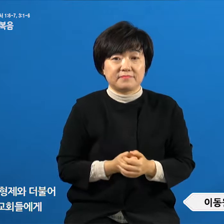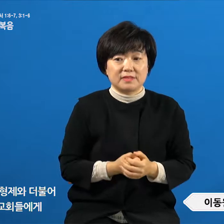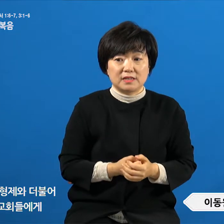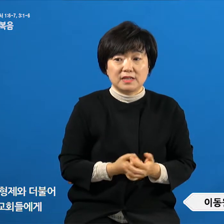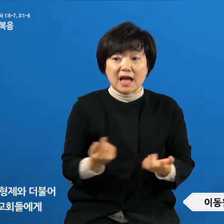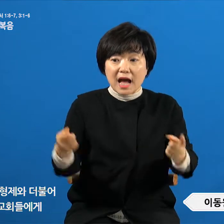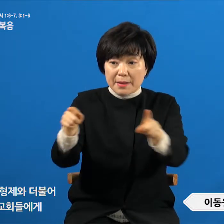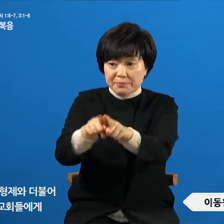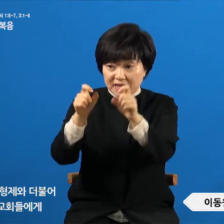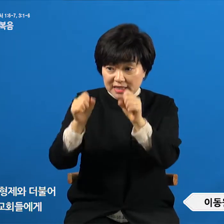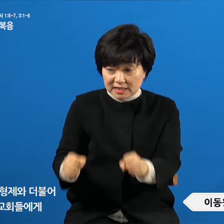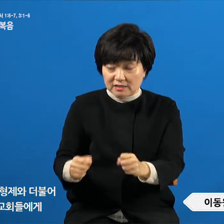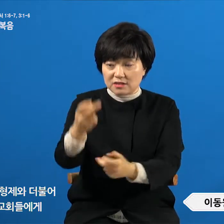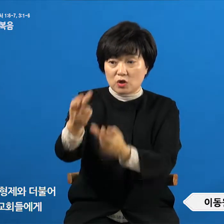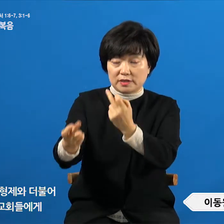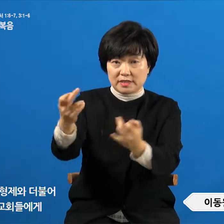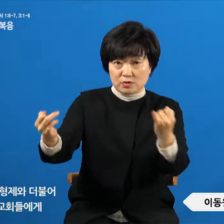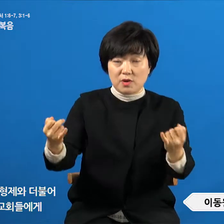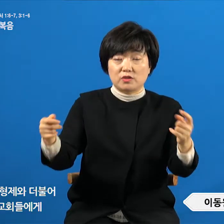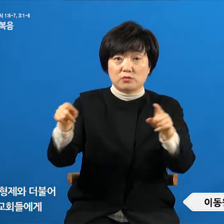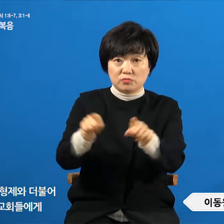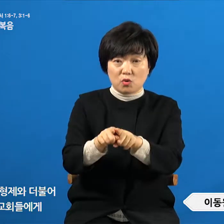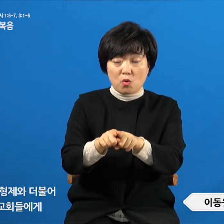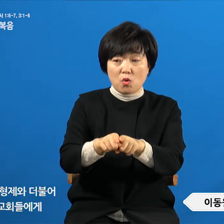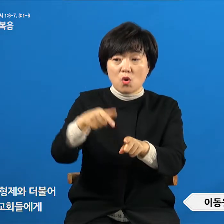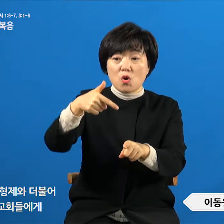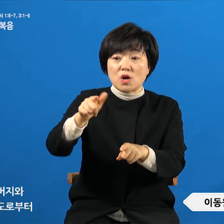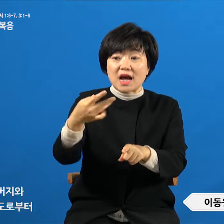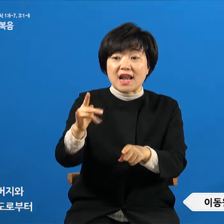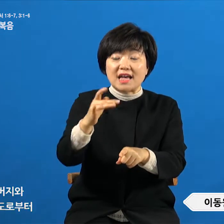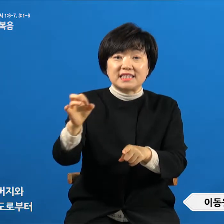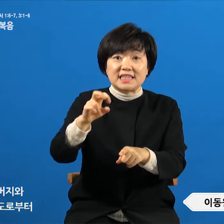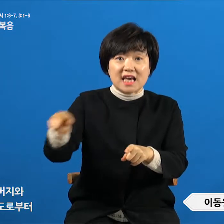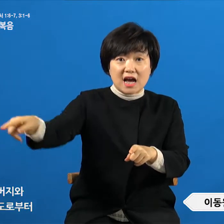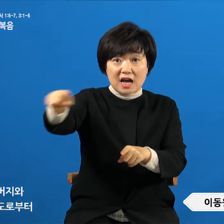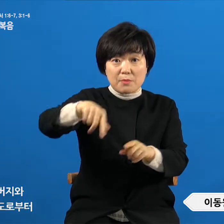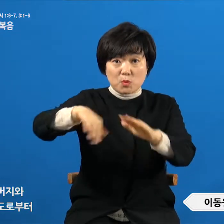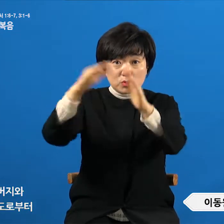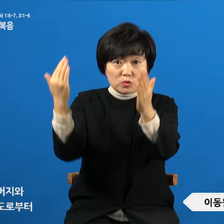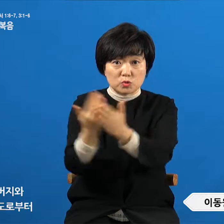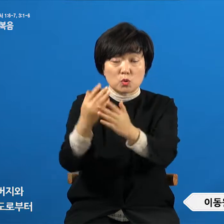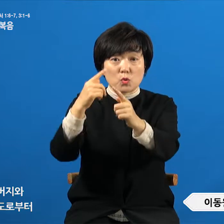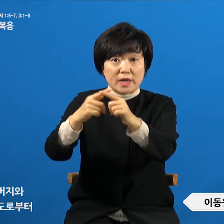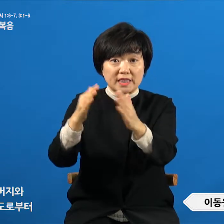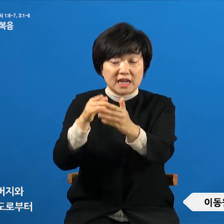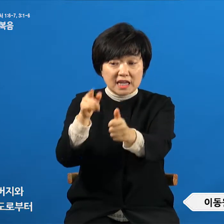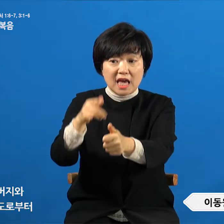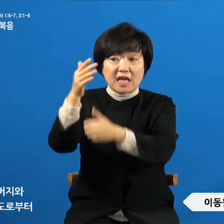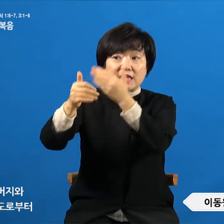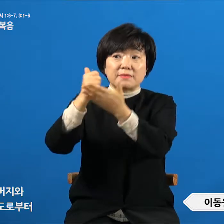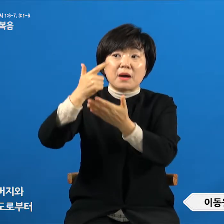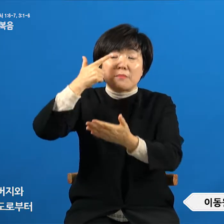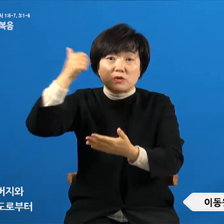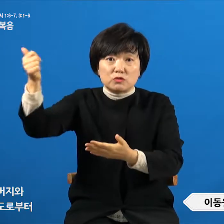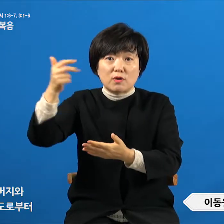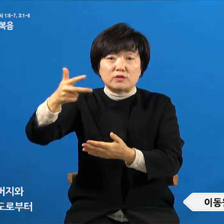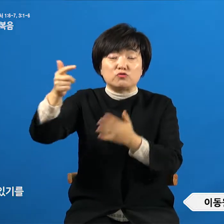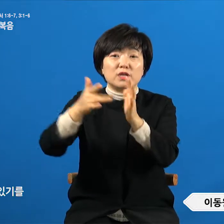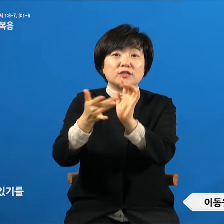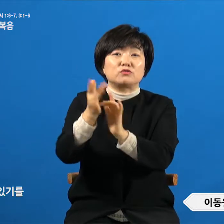시작. 함께 있는 모든 형제와 더불어 갈라디아 여러 교회들에게 3절 우리 하나님 아버지와 주